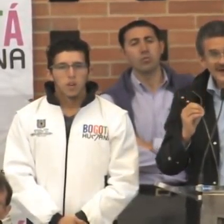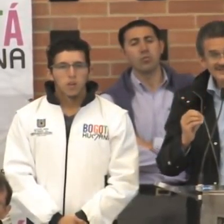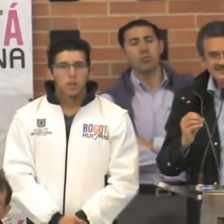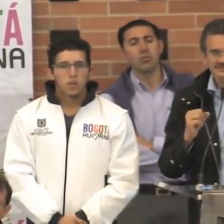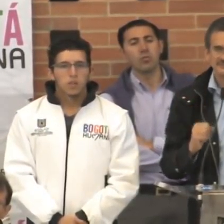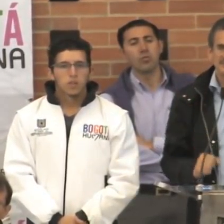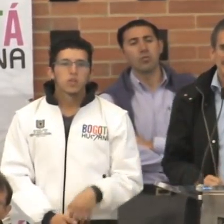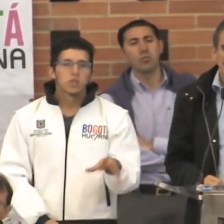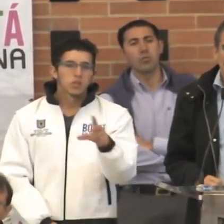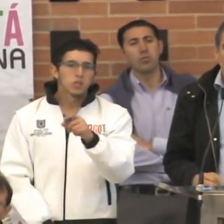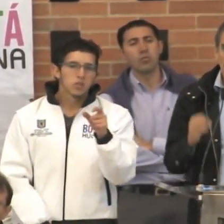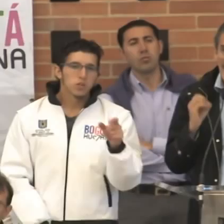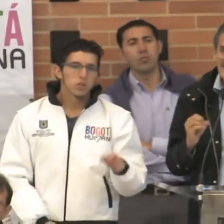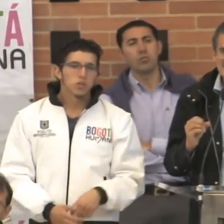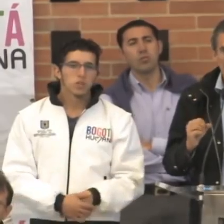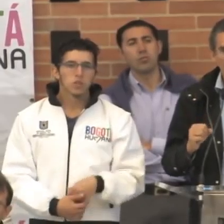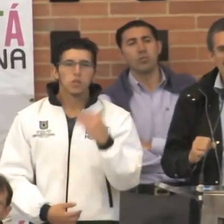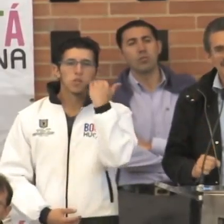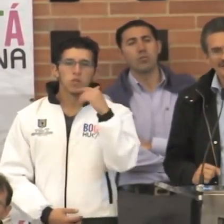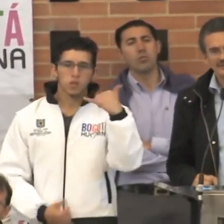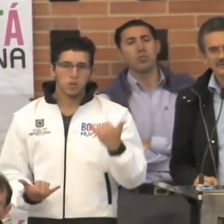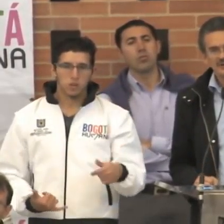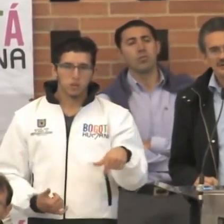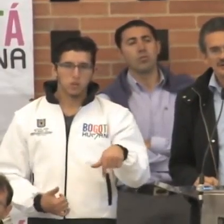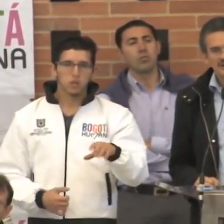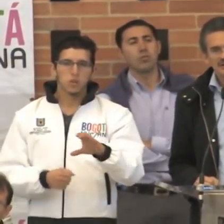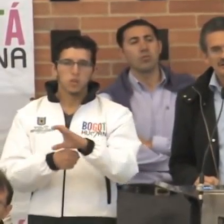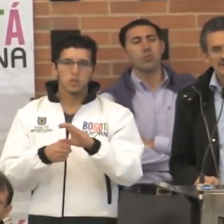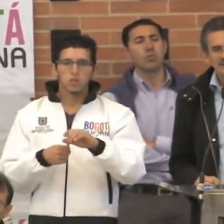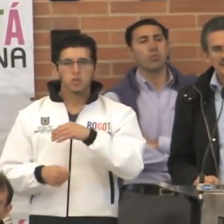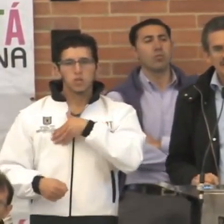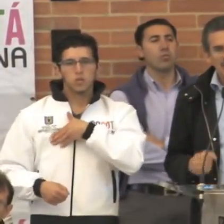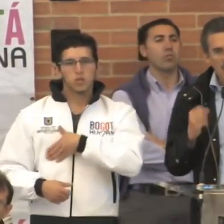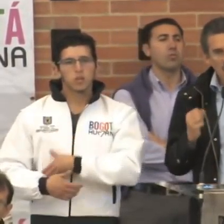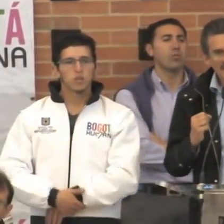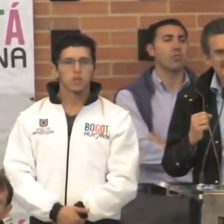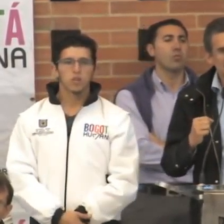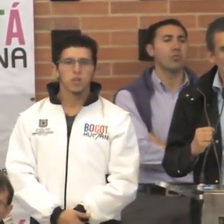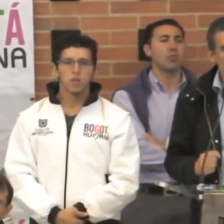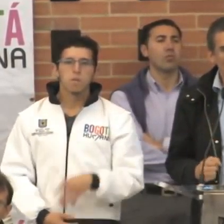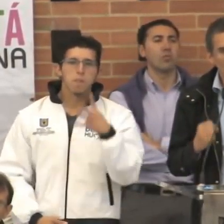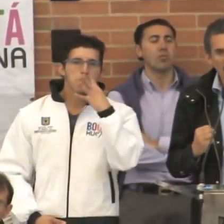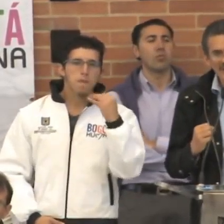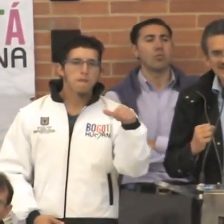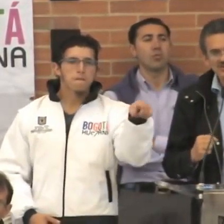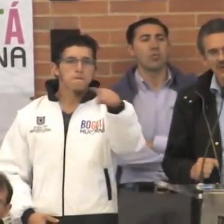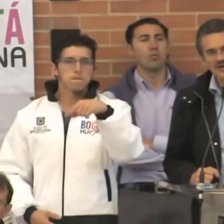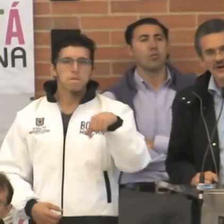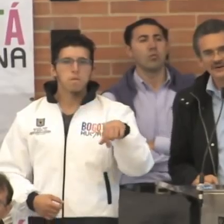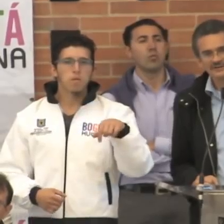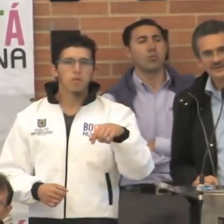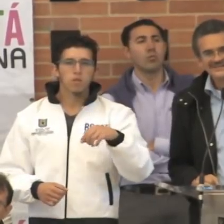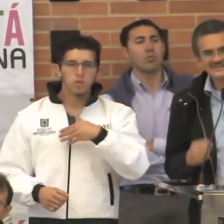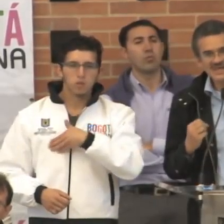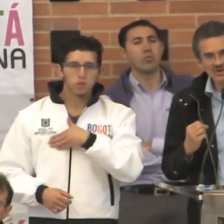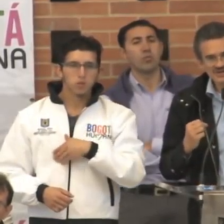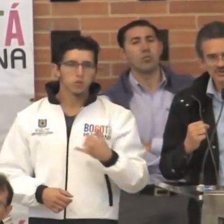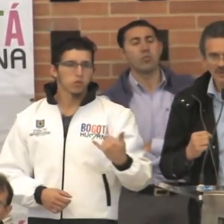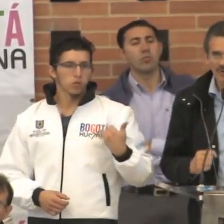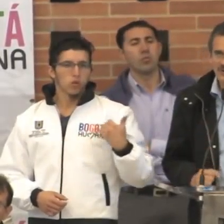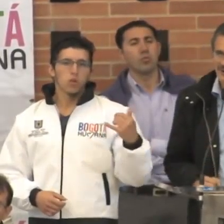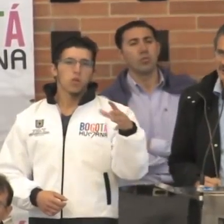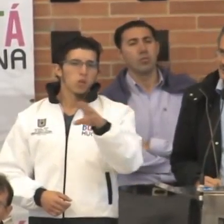compañeras mujeres de Ciudad Bolívar, hombres de Ciudad Bolívar, jóvenes de Ciudad Bolívar,